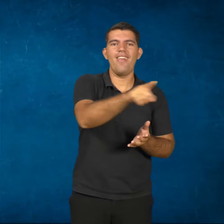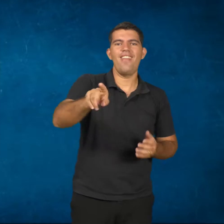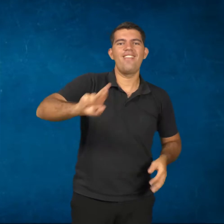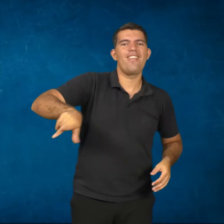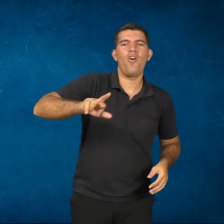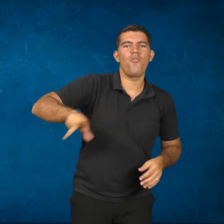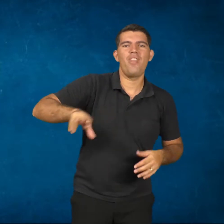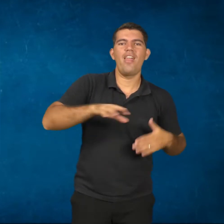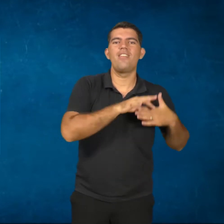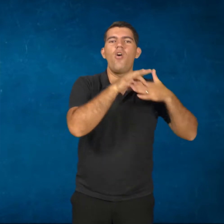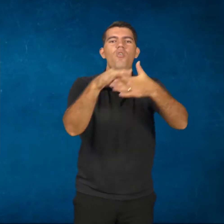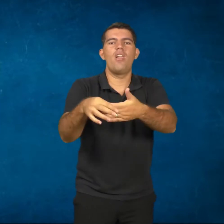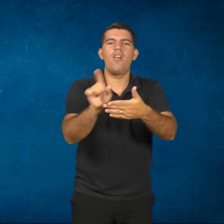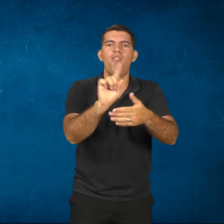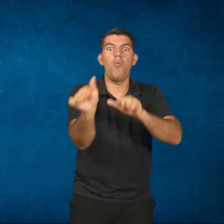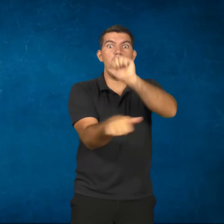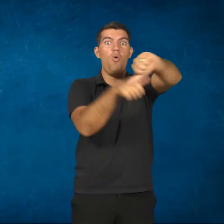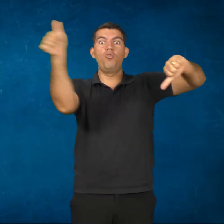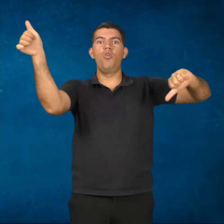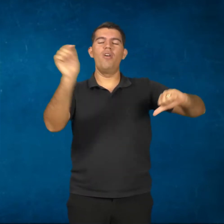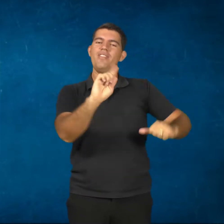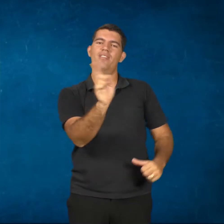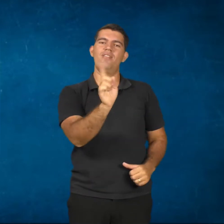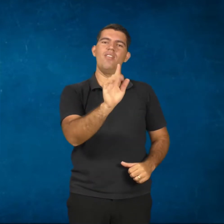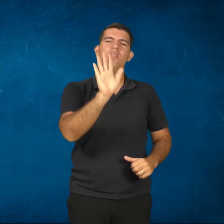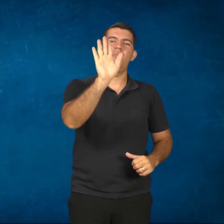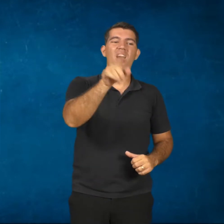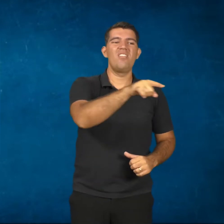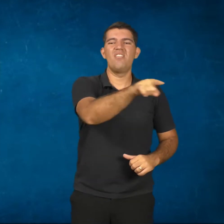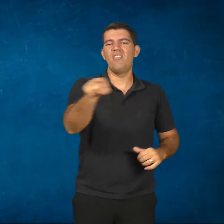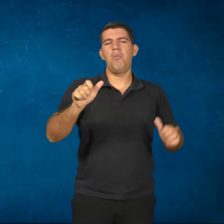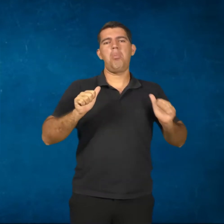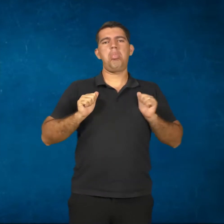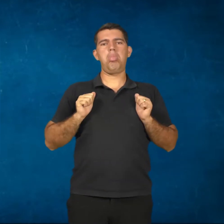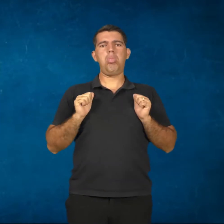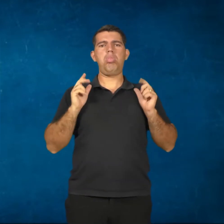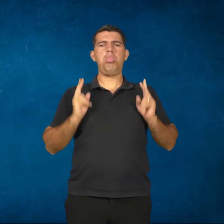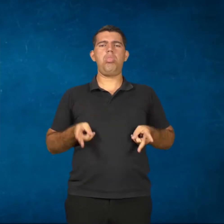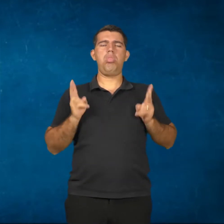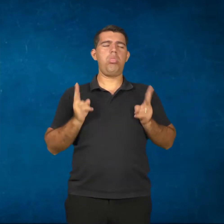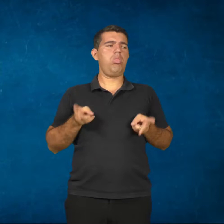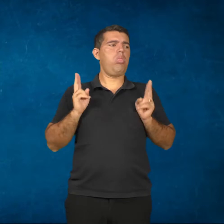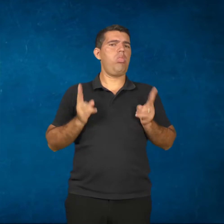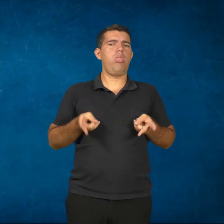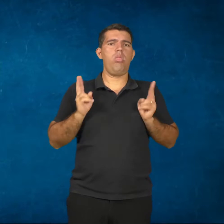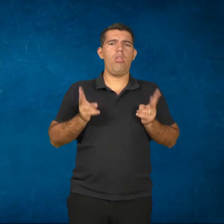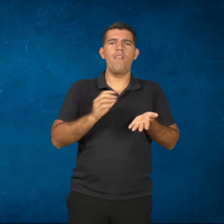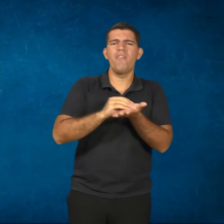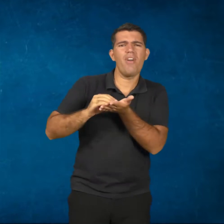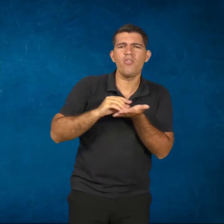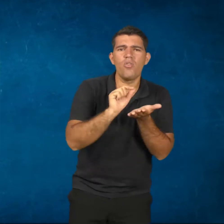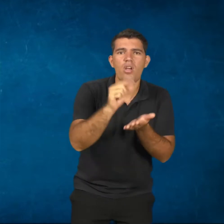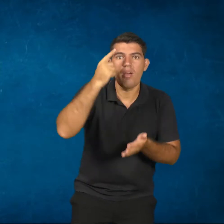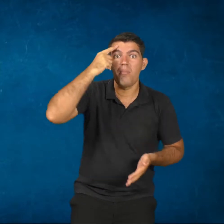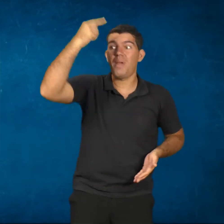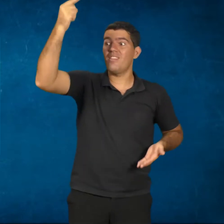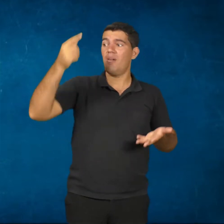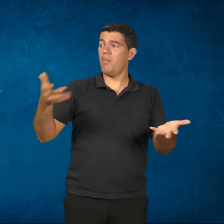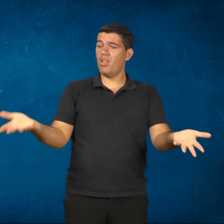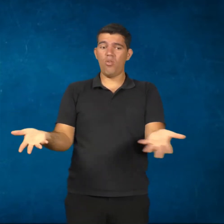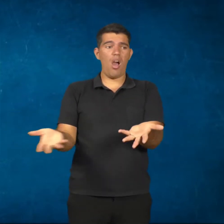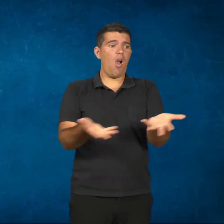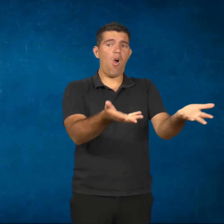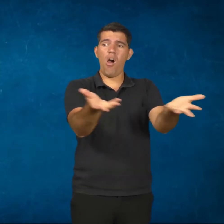às transformações que se esperavam, mas levou a acomodações. Quer dizer, o que falta é um pensamento sobre agora esse período